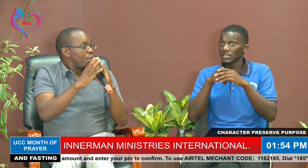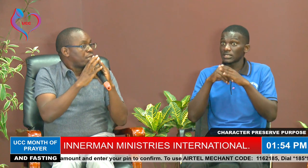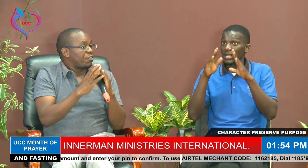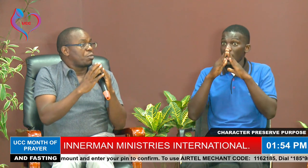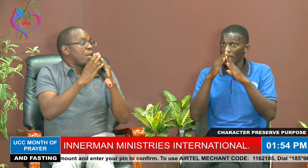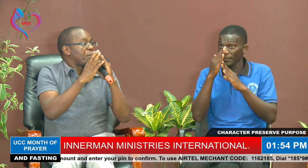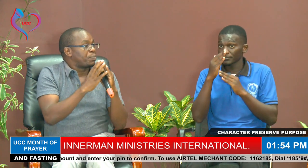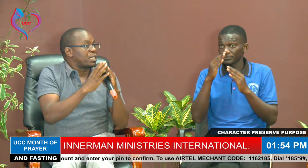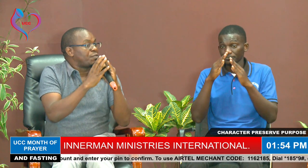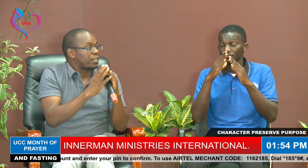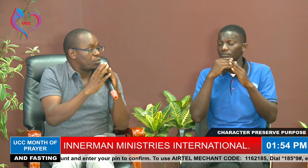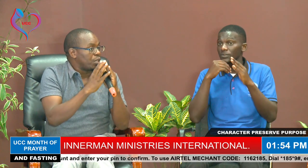njimba ya kitafe tobe na specific mulimu